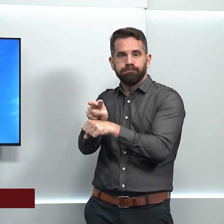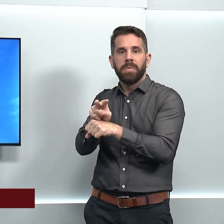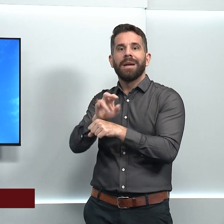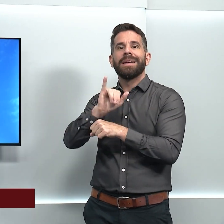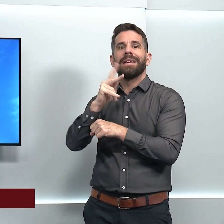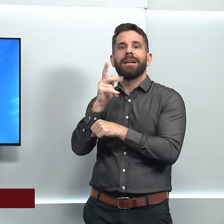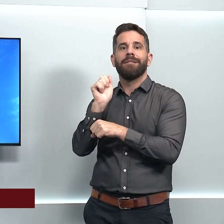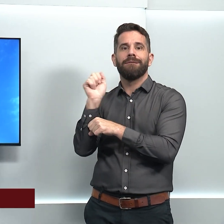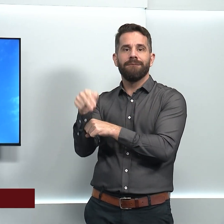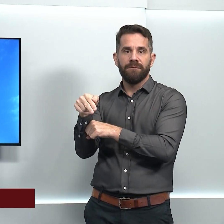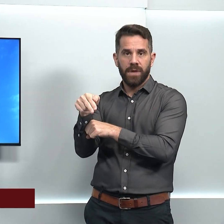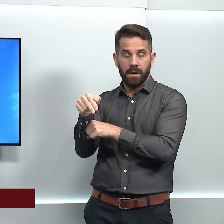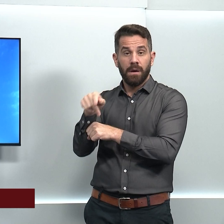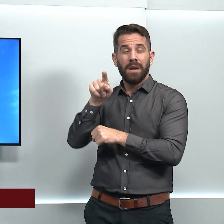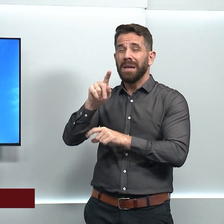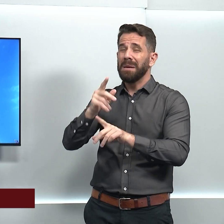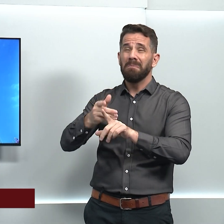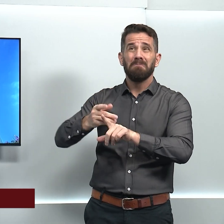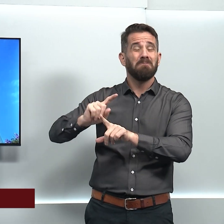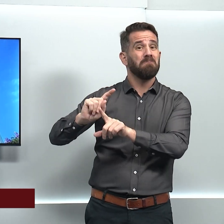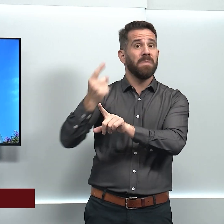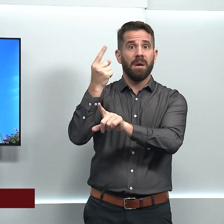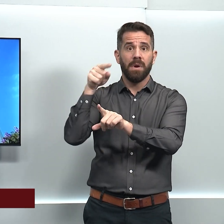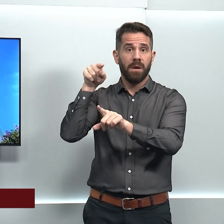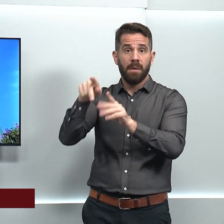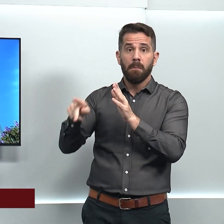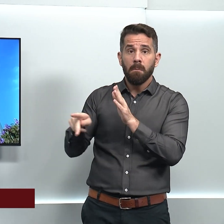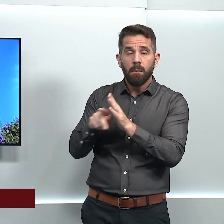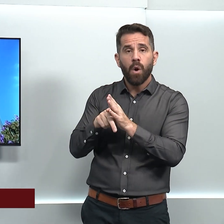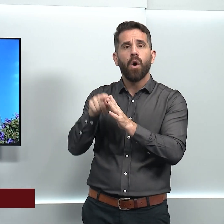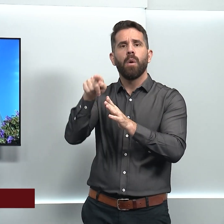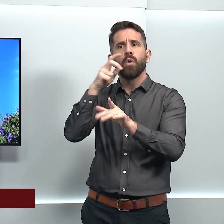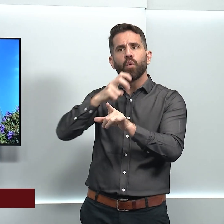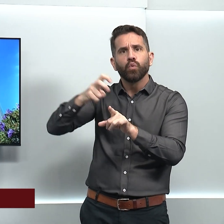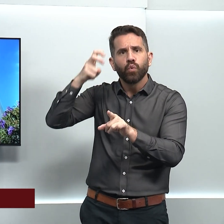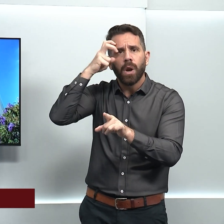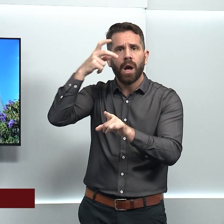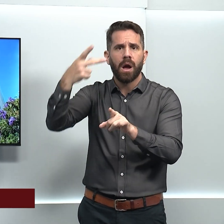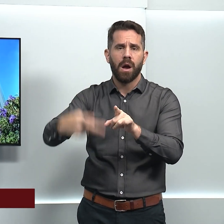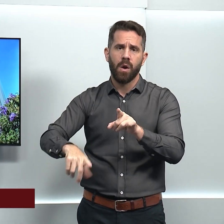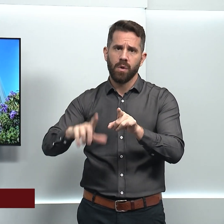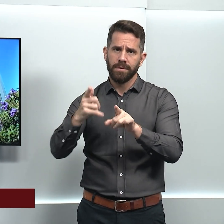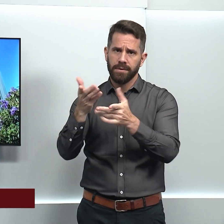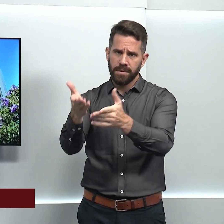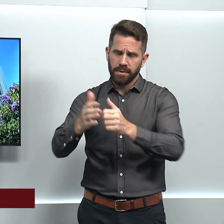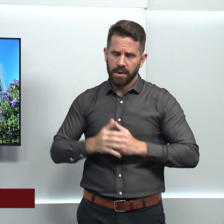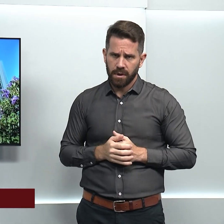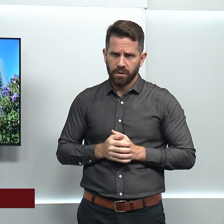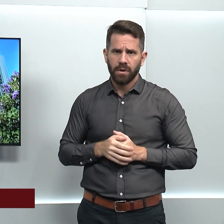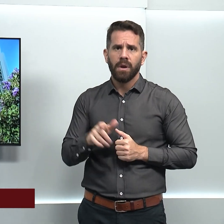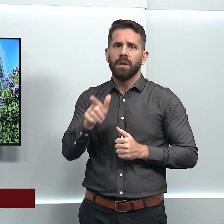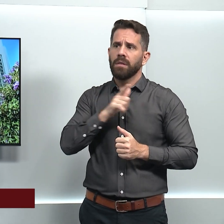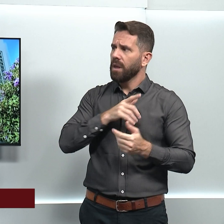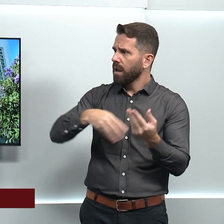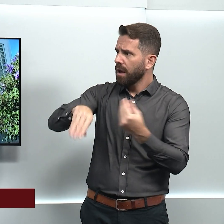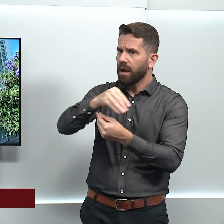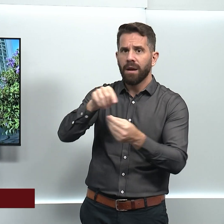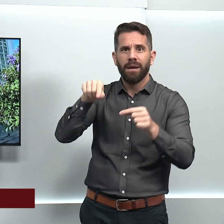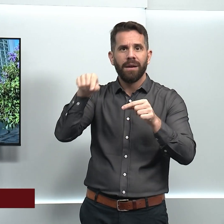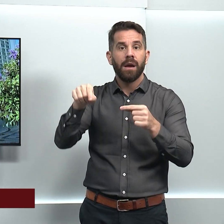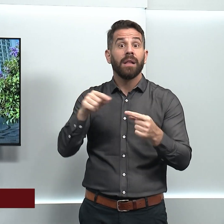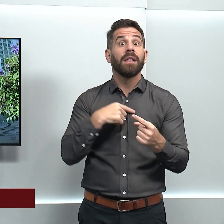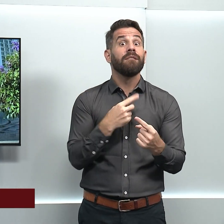reconhecido por ser o mais nobre e tradicional espaço cultural da cidade, assim integrando o conjunto urbano de Goiânia, que inclui